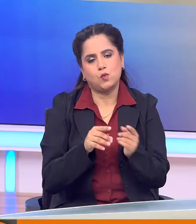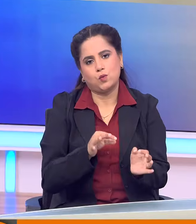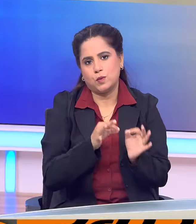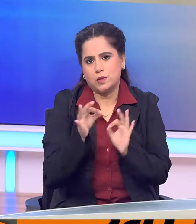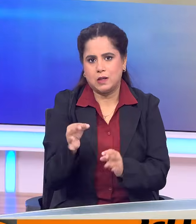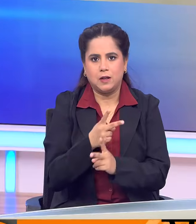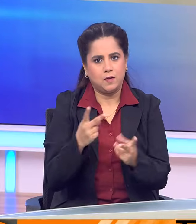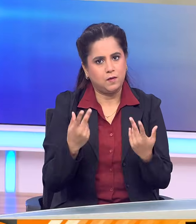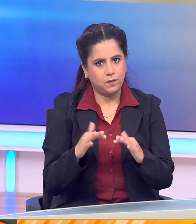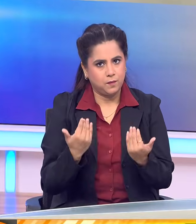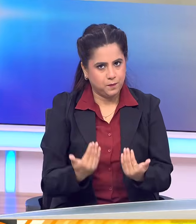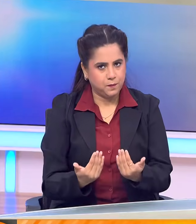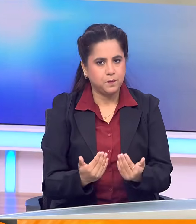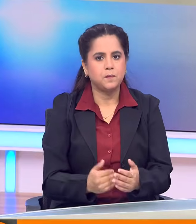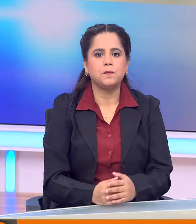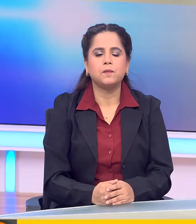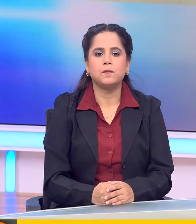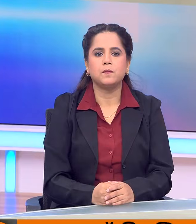गया है।